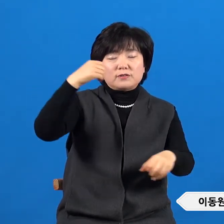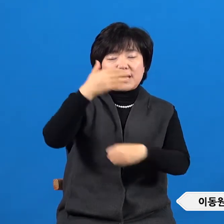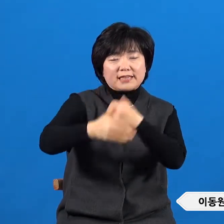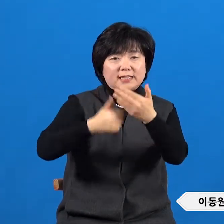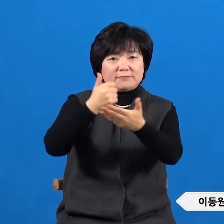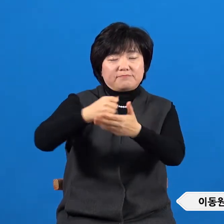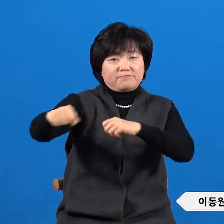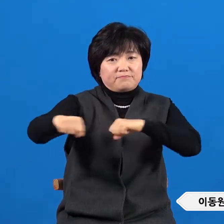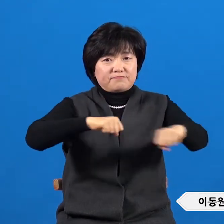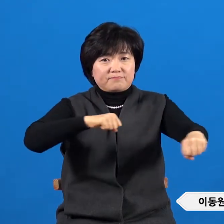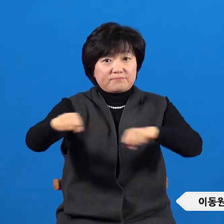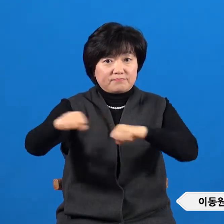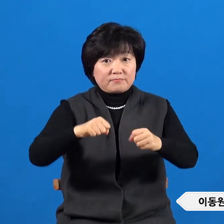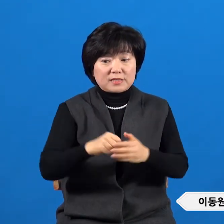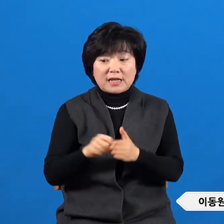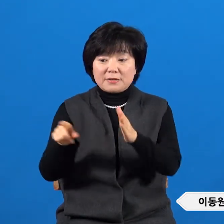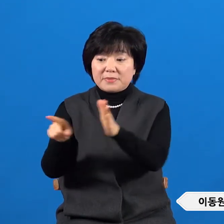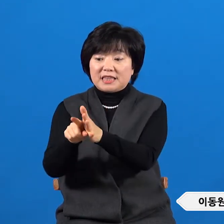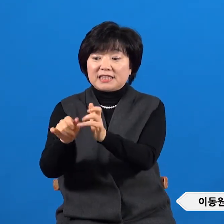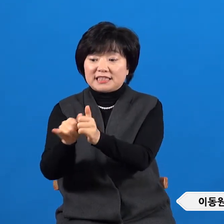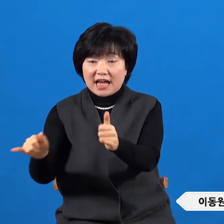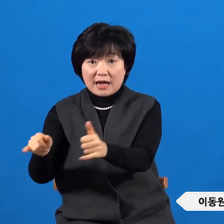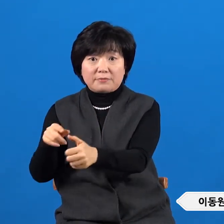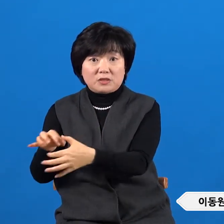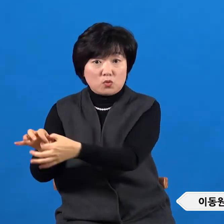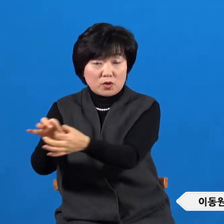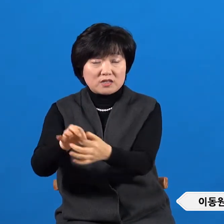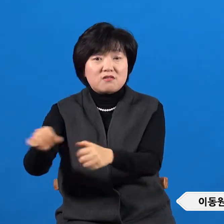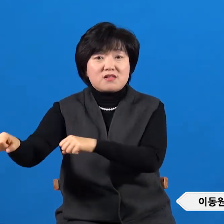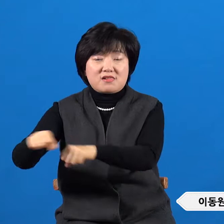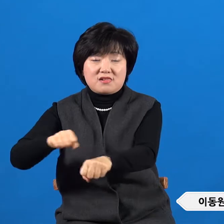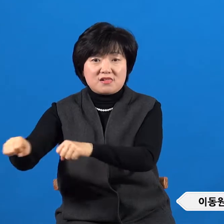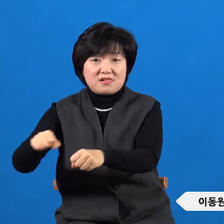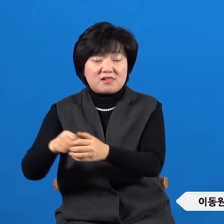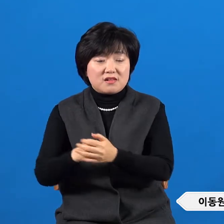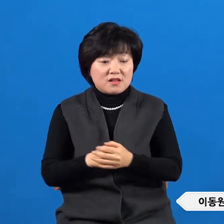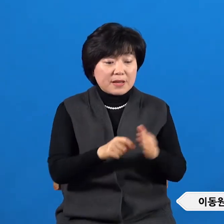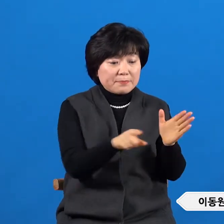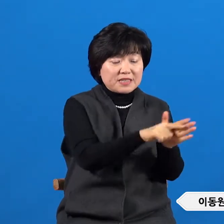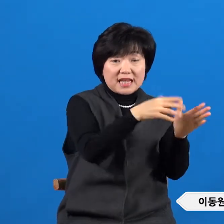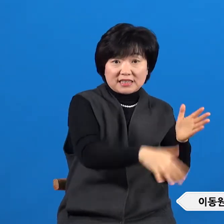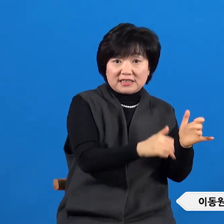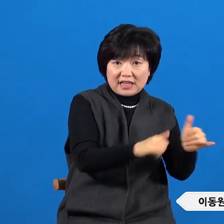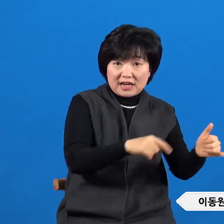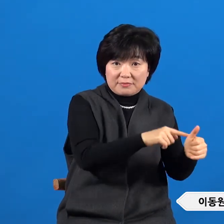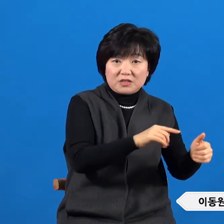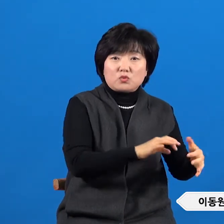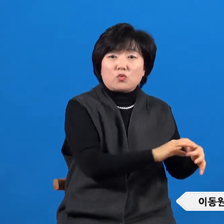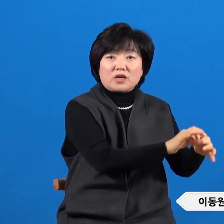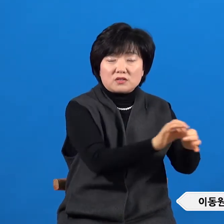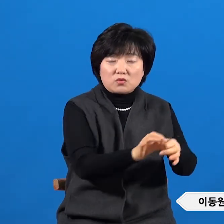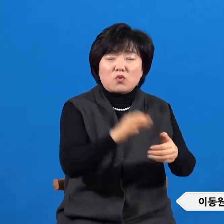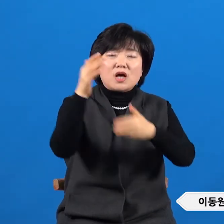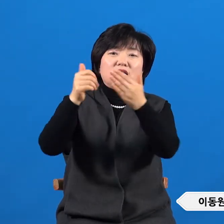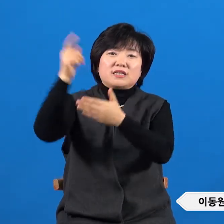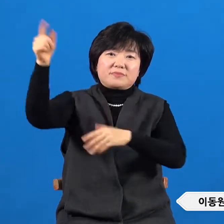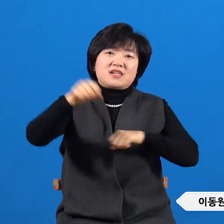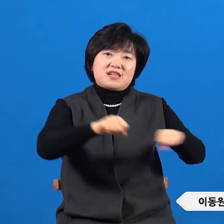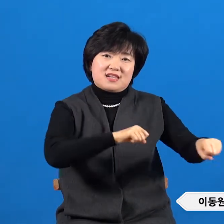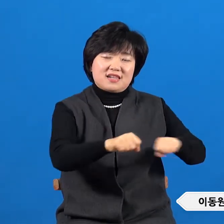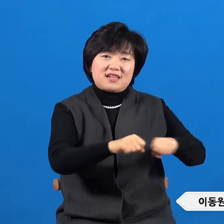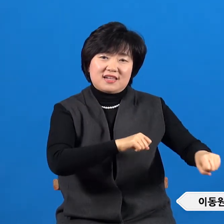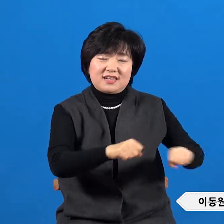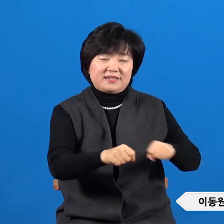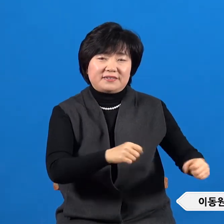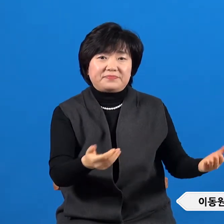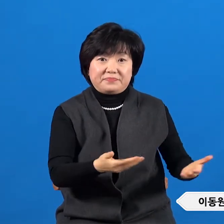가운데 주가 되시는 분이십니다. 그는 믿는 자를 통해서 일하실 수 있을 뿐만 아니라 믿지 않는 이들을 통해서도